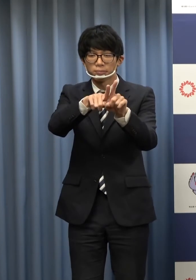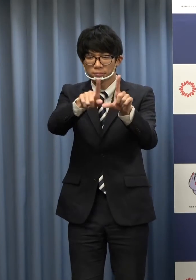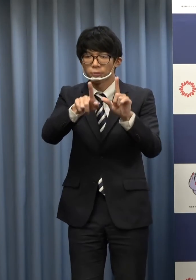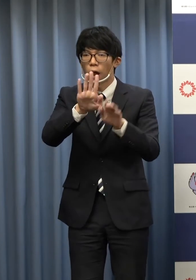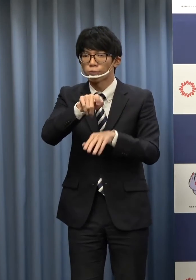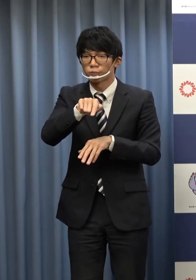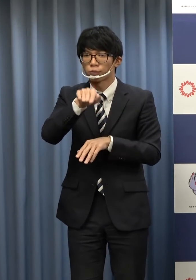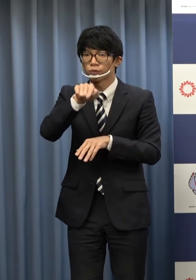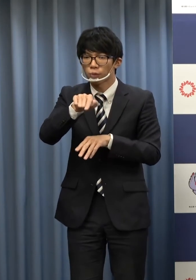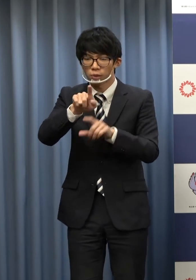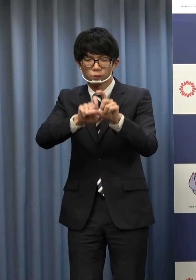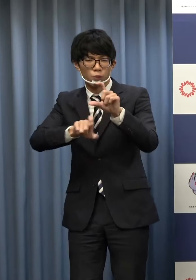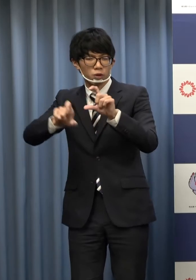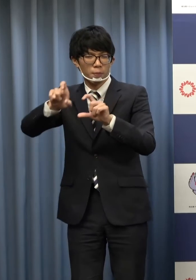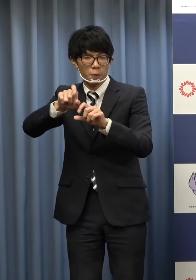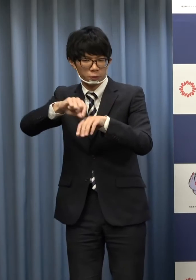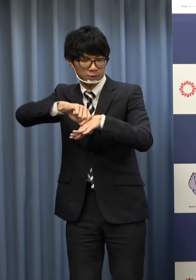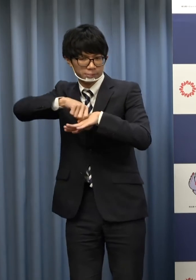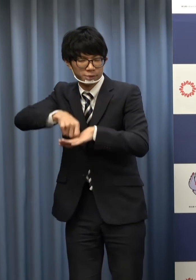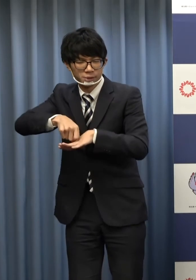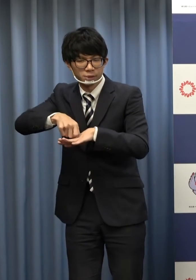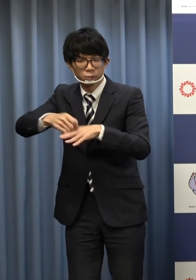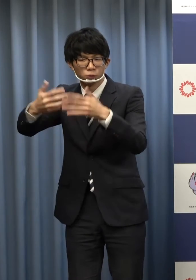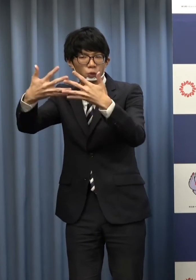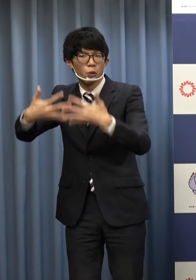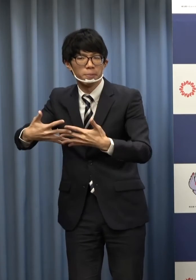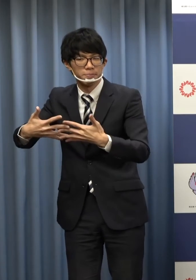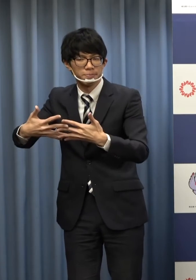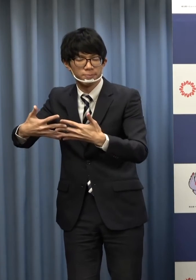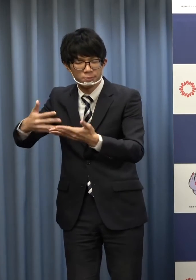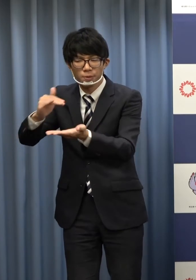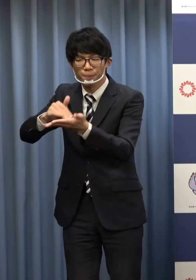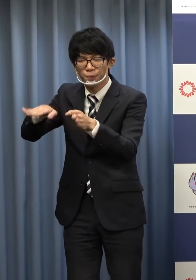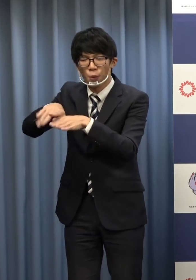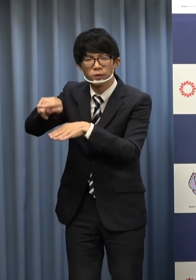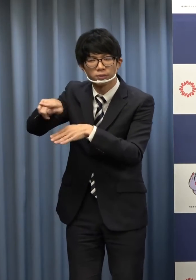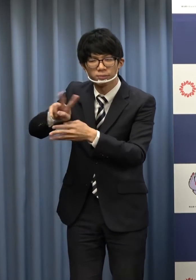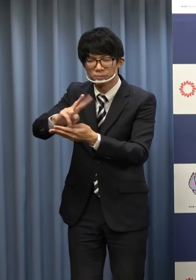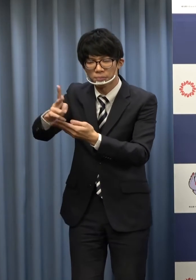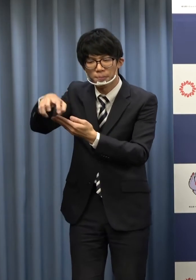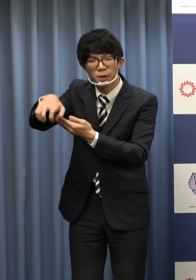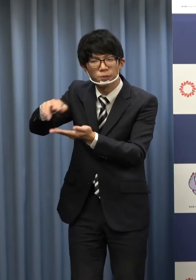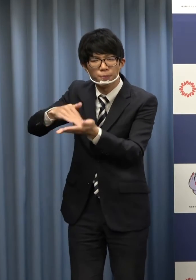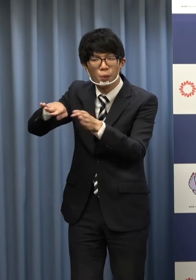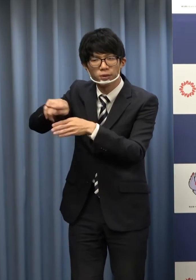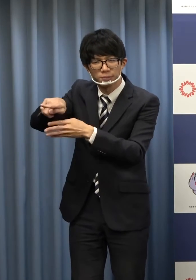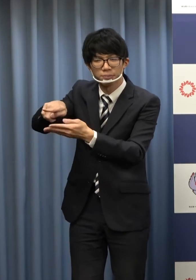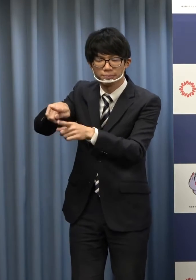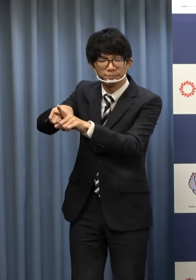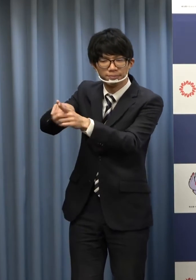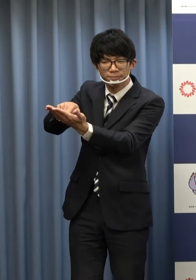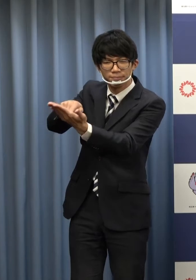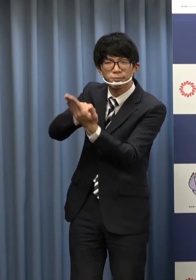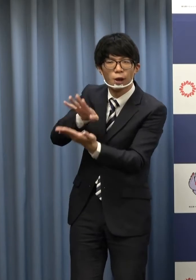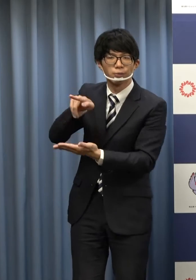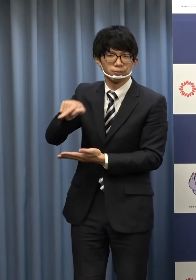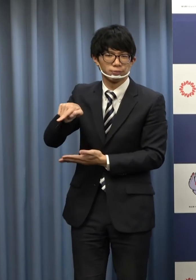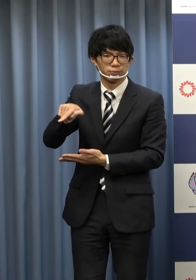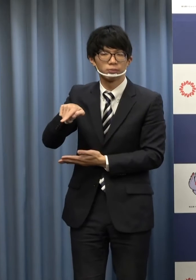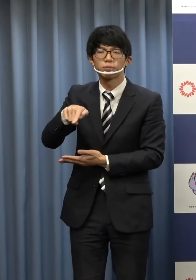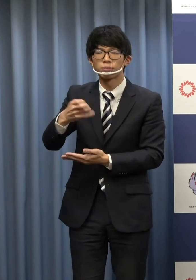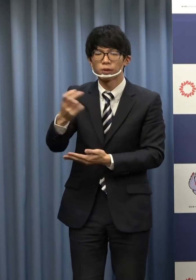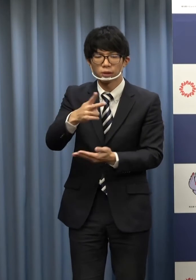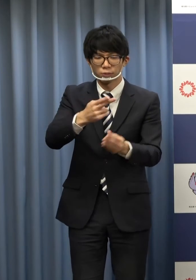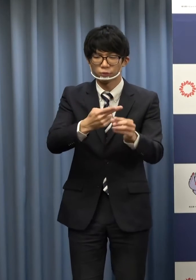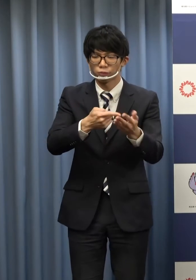るいは転院元の方はその基準に従って出したがる、こういったところもありますので、その辺についての意思疎通がより必要